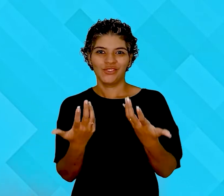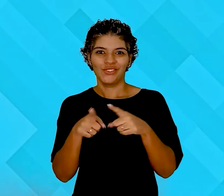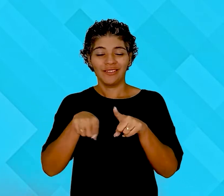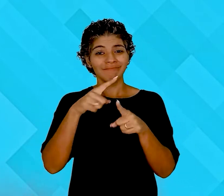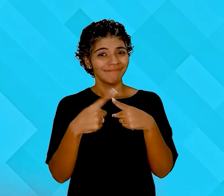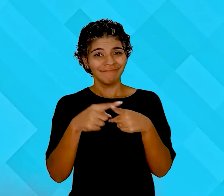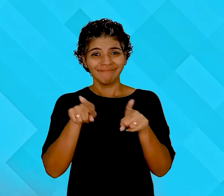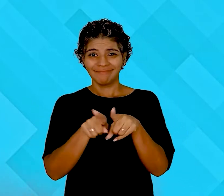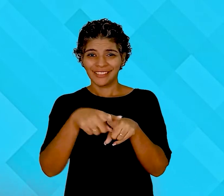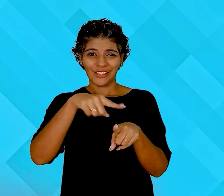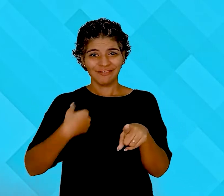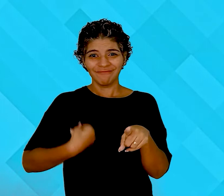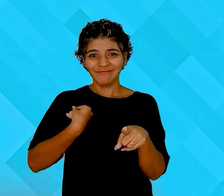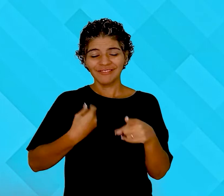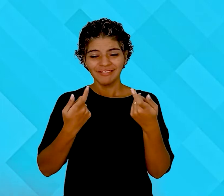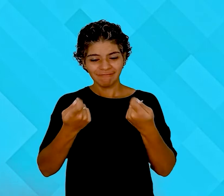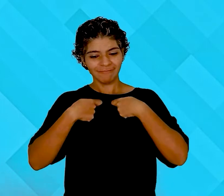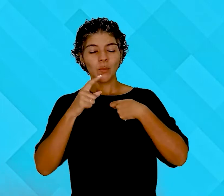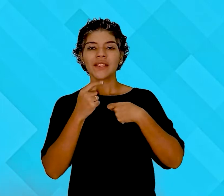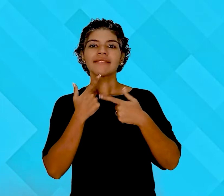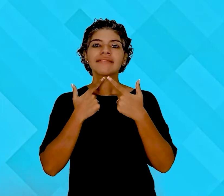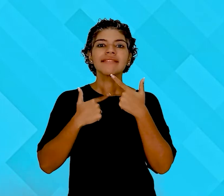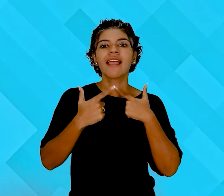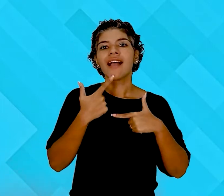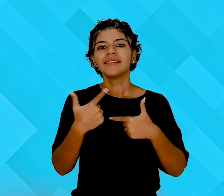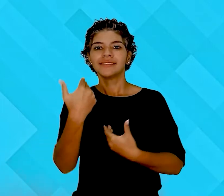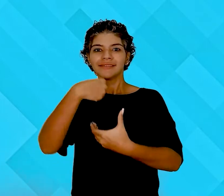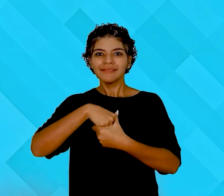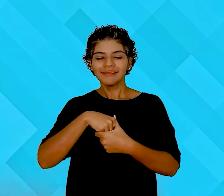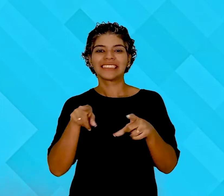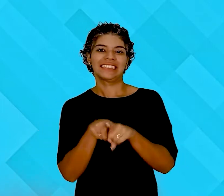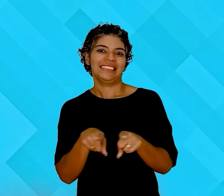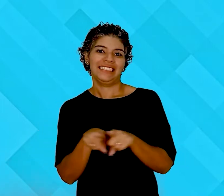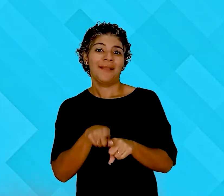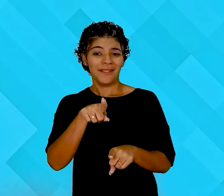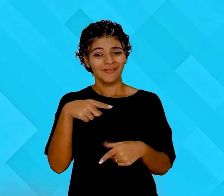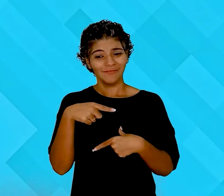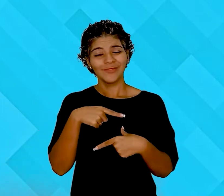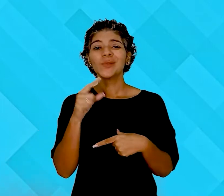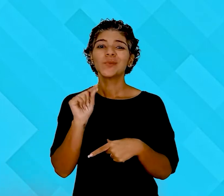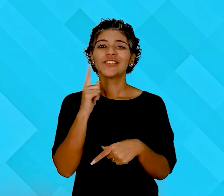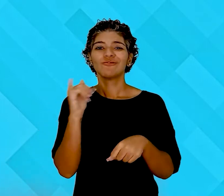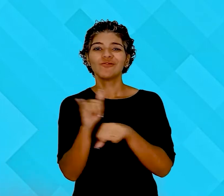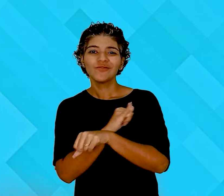maneira com lógicas muito perversas, né, que estão aí colocadas, que eu acho que o mínimo que a gente tem que fazer dentro do campo da